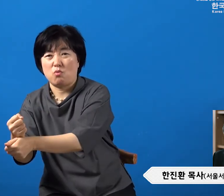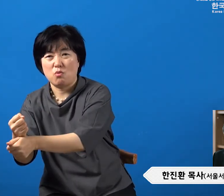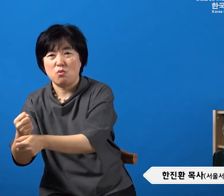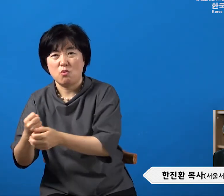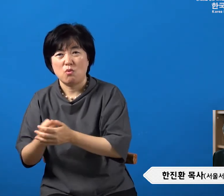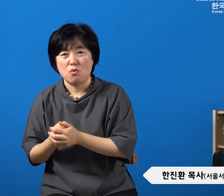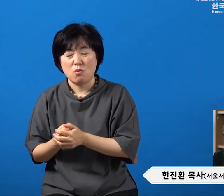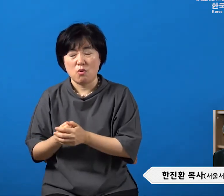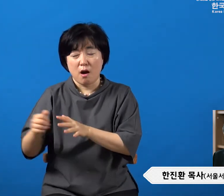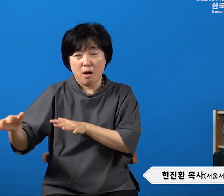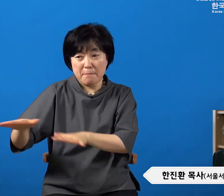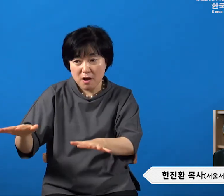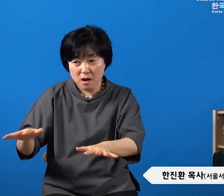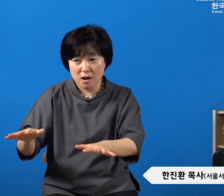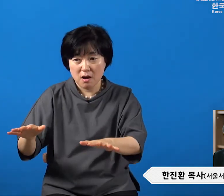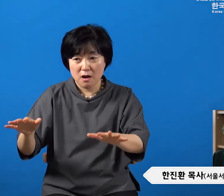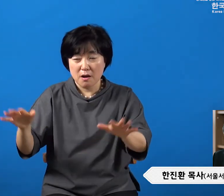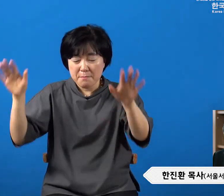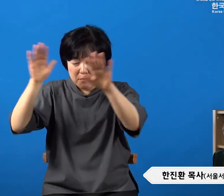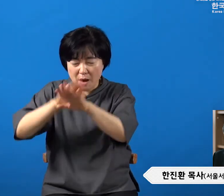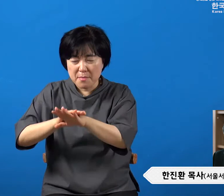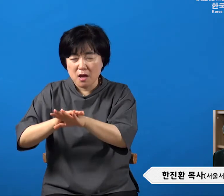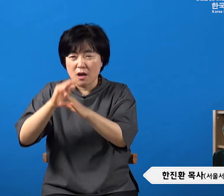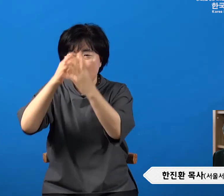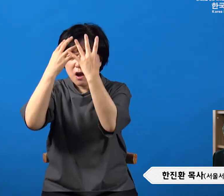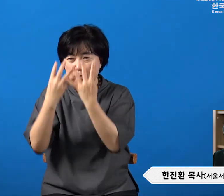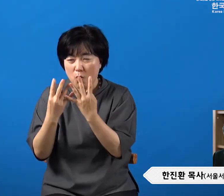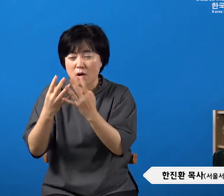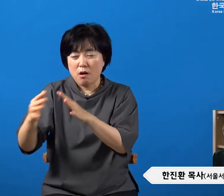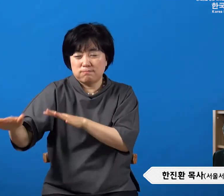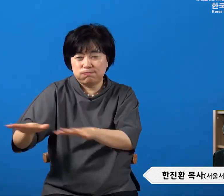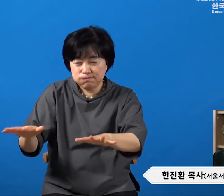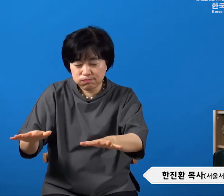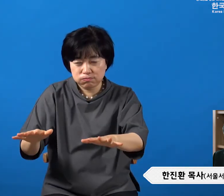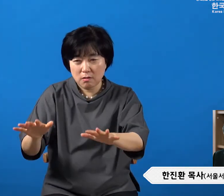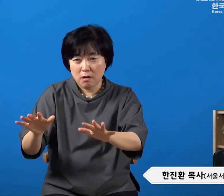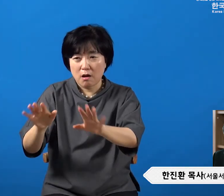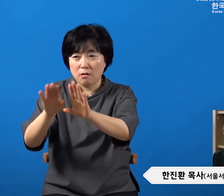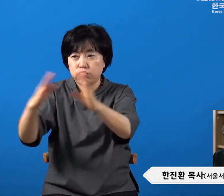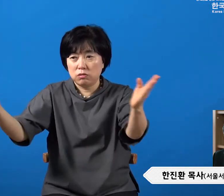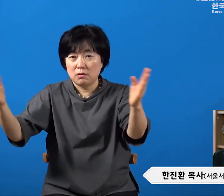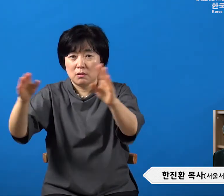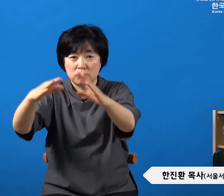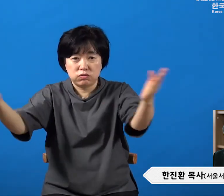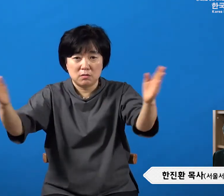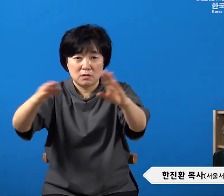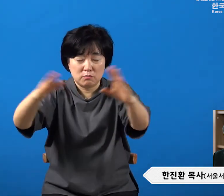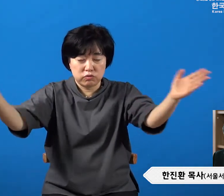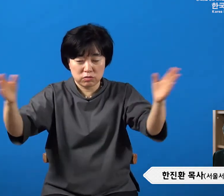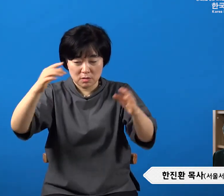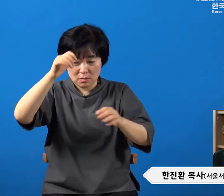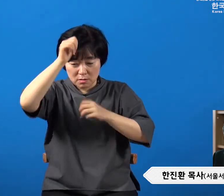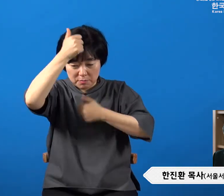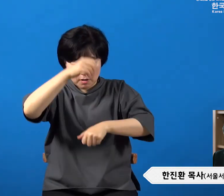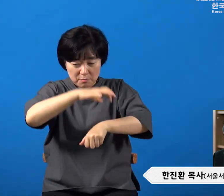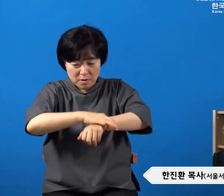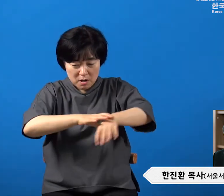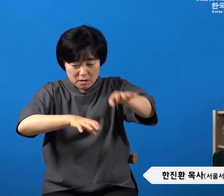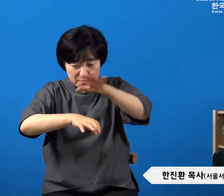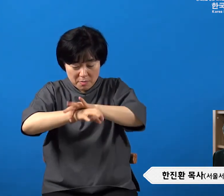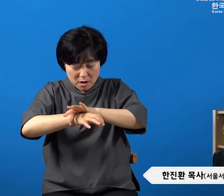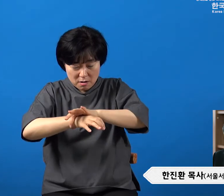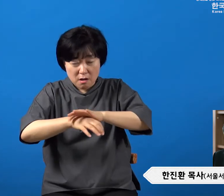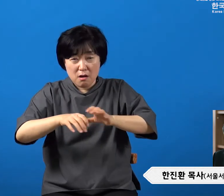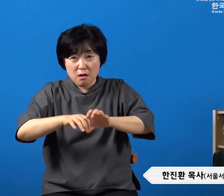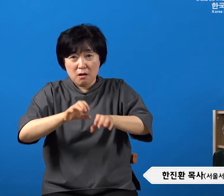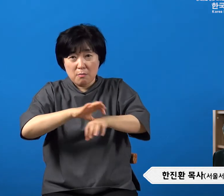나서 옥문이 열리고 바울의 결박된 것이 다 풀어져 버렸습니다. 이제 감옥을 나가기만 하면 됩니다. 누가